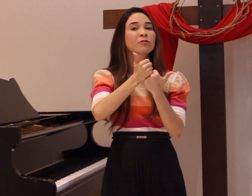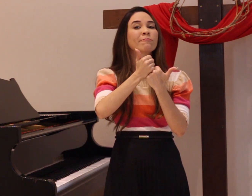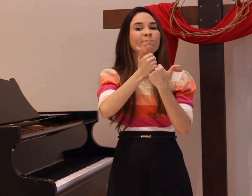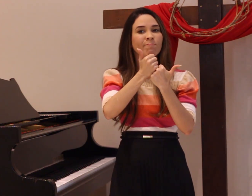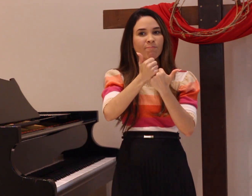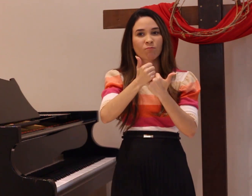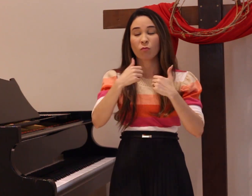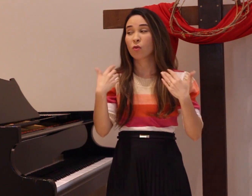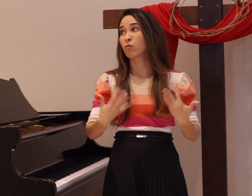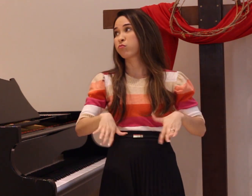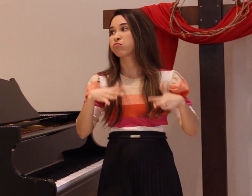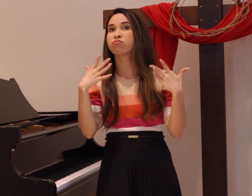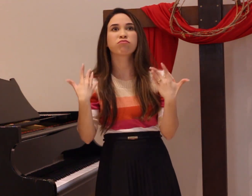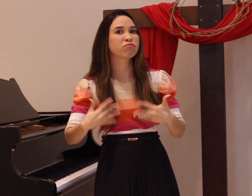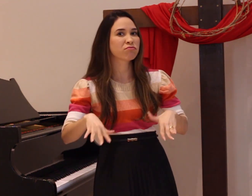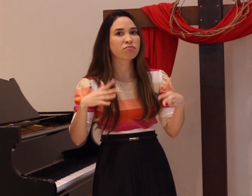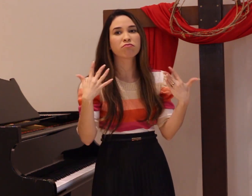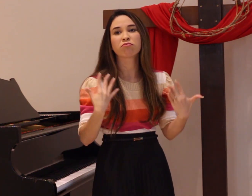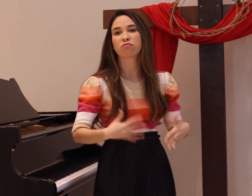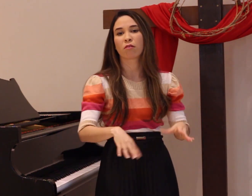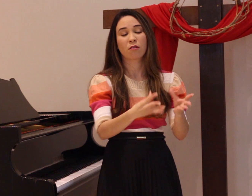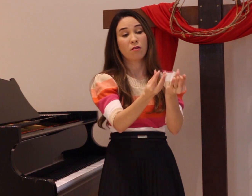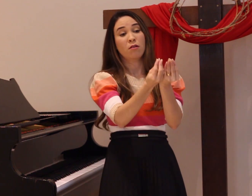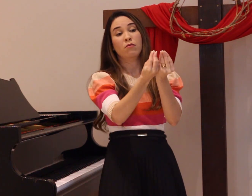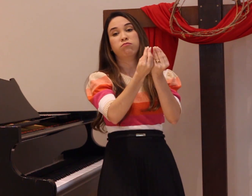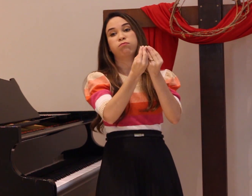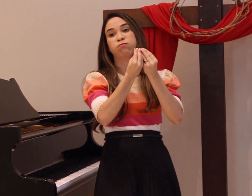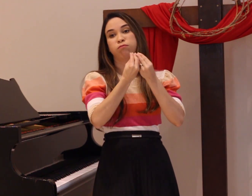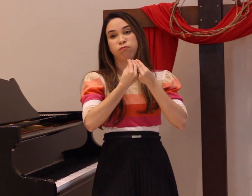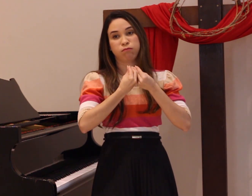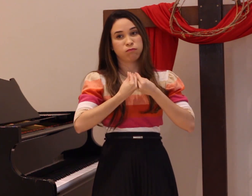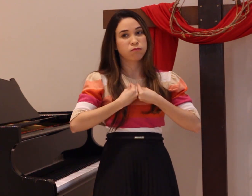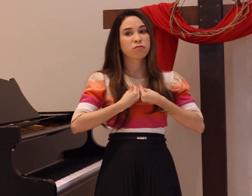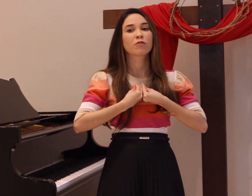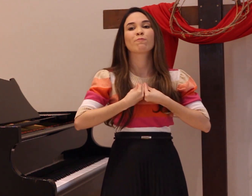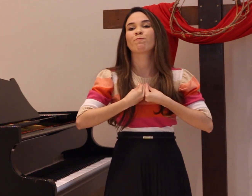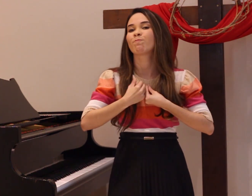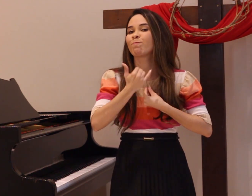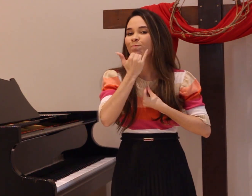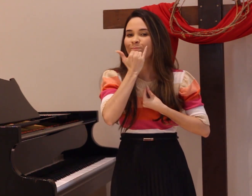Lá na cruz, a certeza do